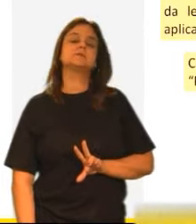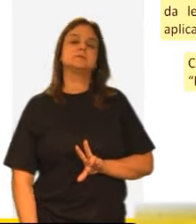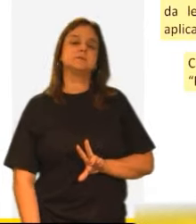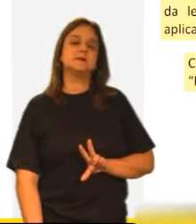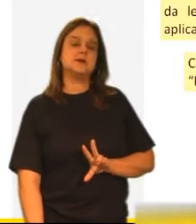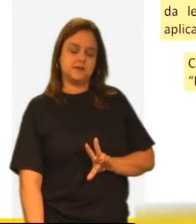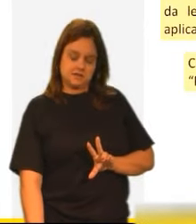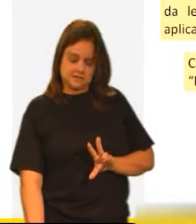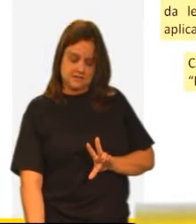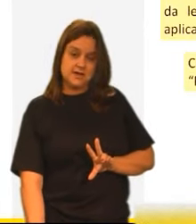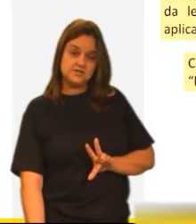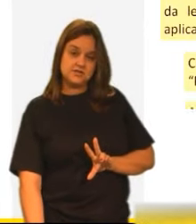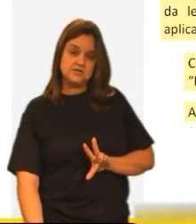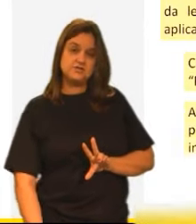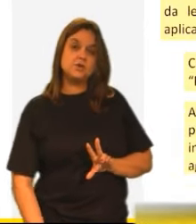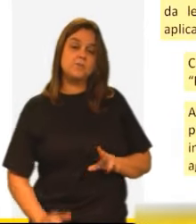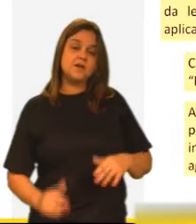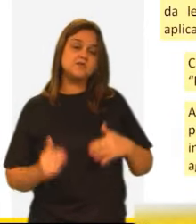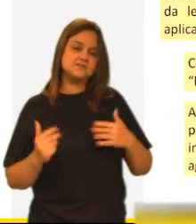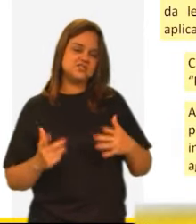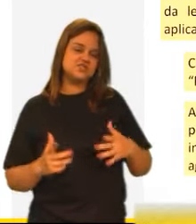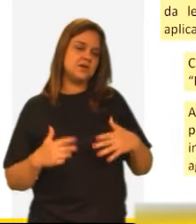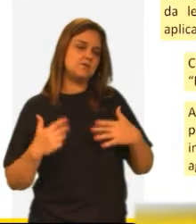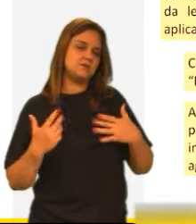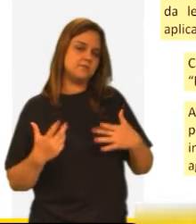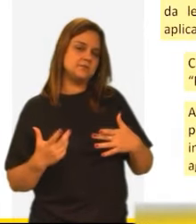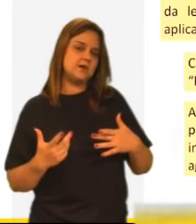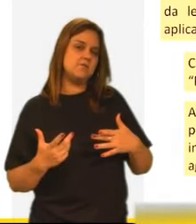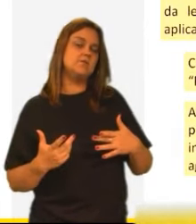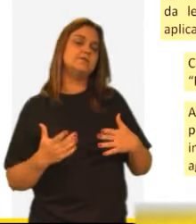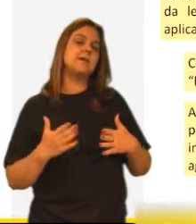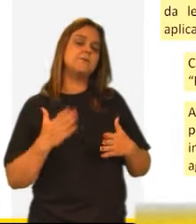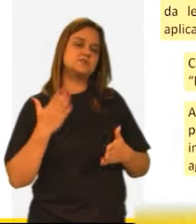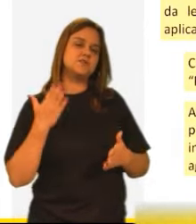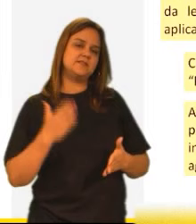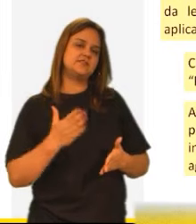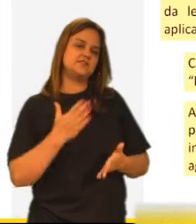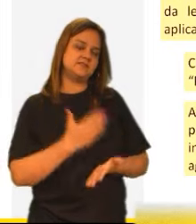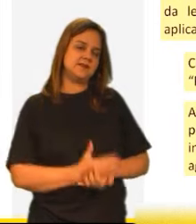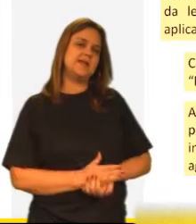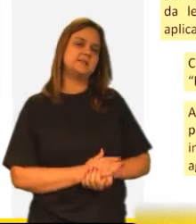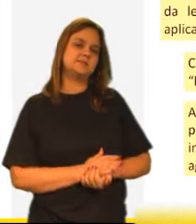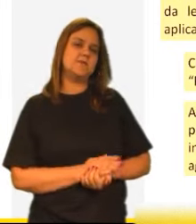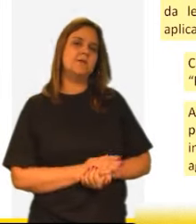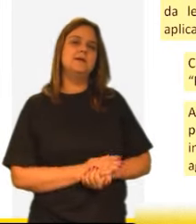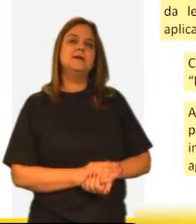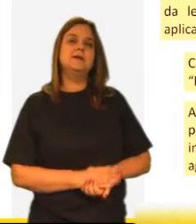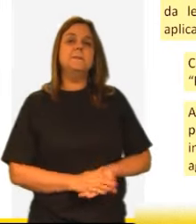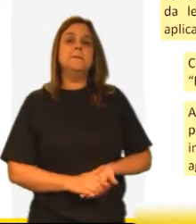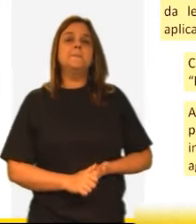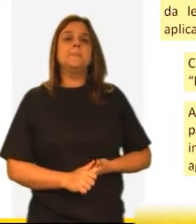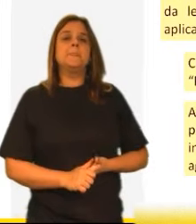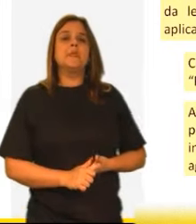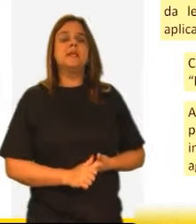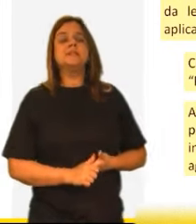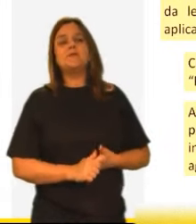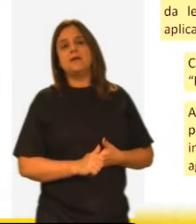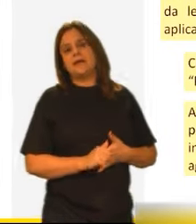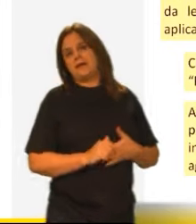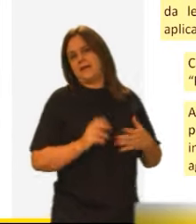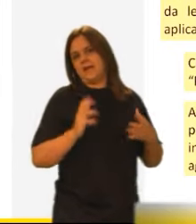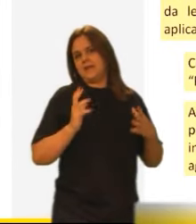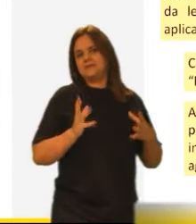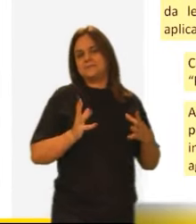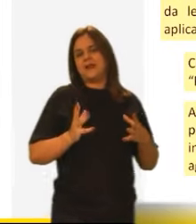dias antes. Eu só posso exigir a contribuição após 90 dias da criação.